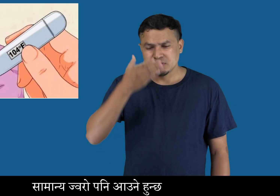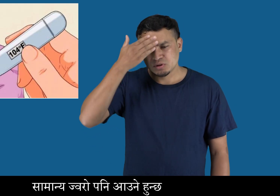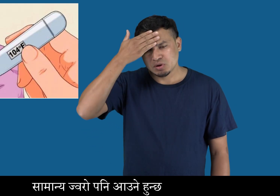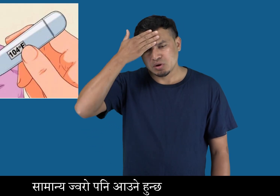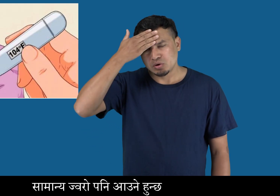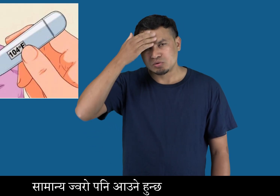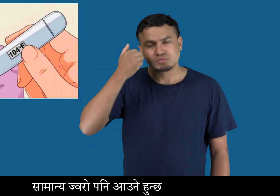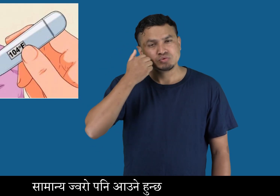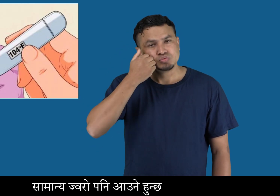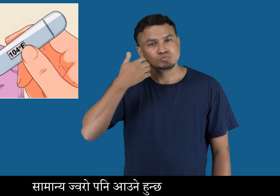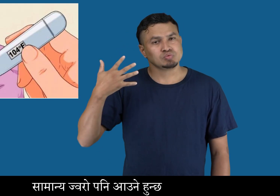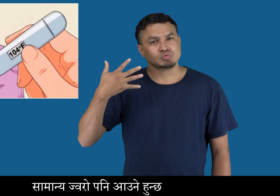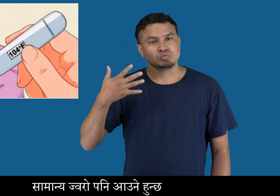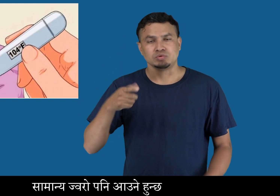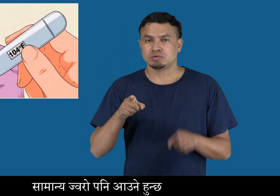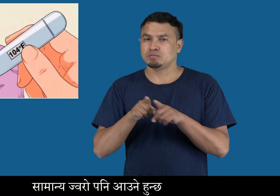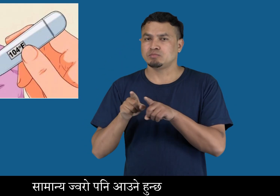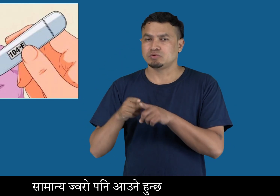सामान्य ज्वरो पनि आउने हुन्छ।